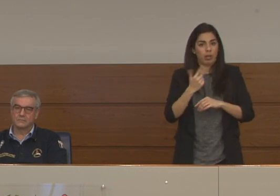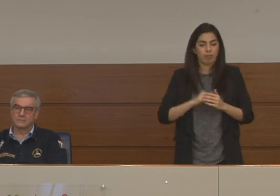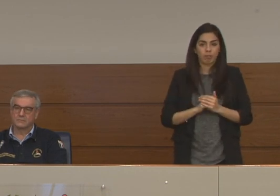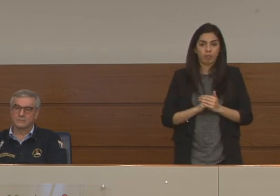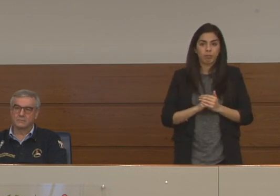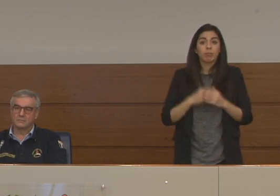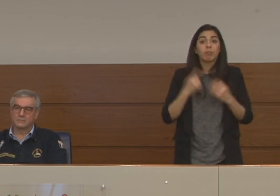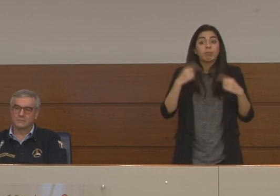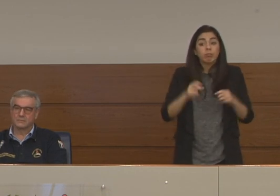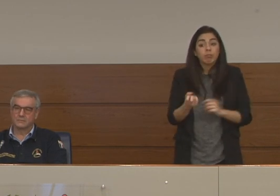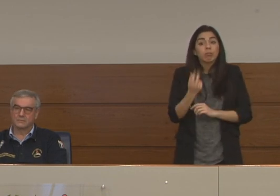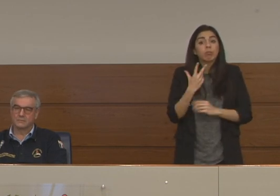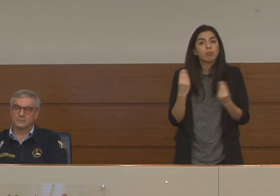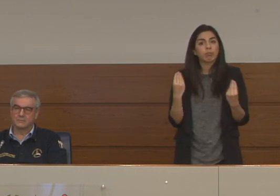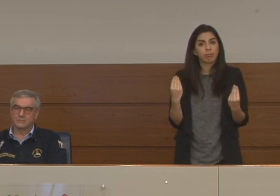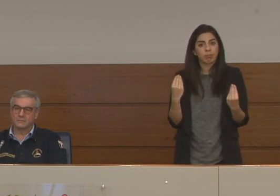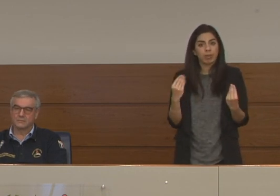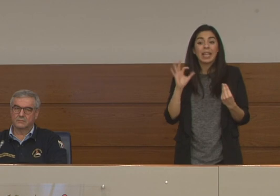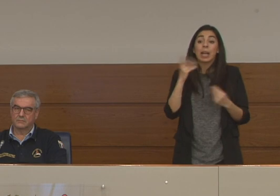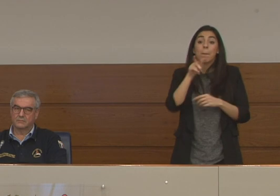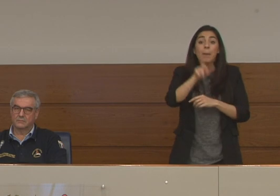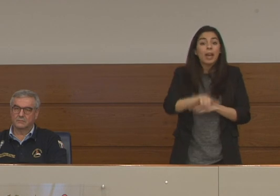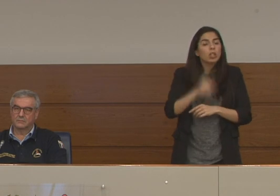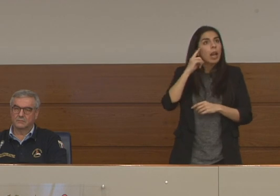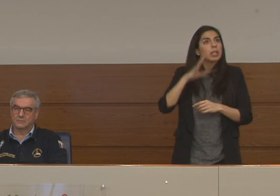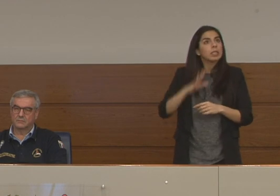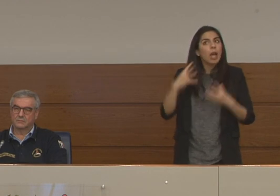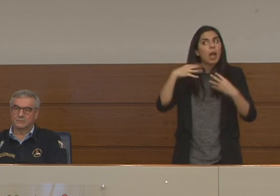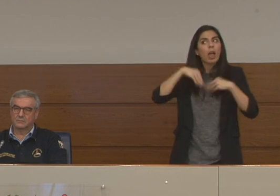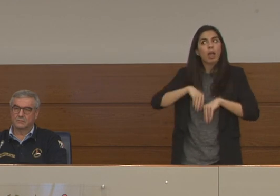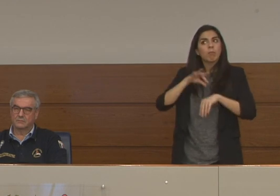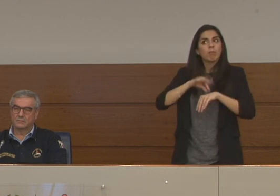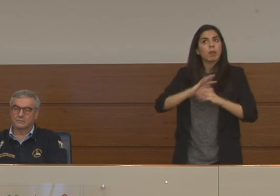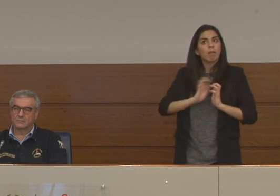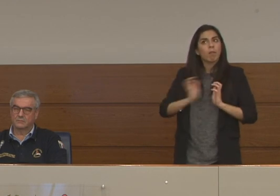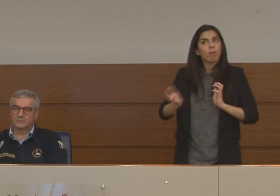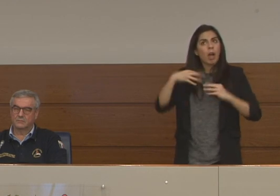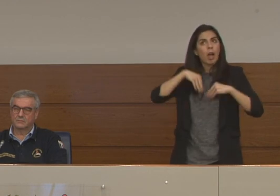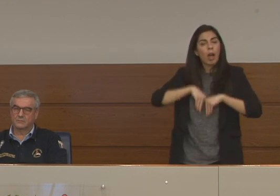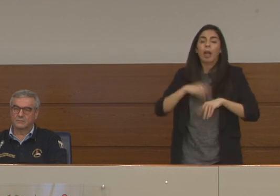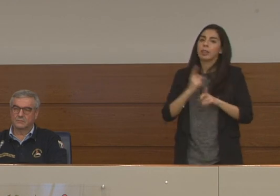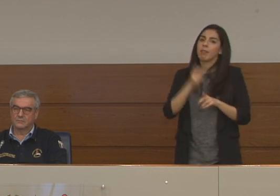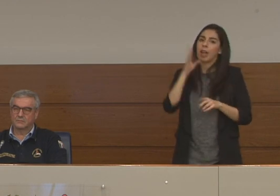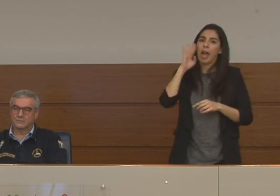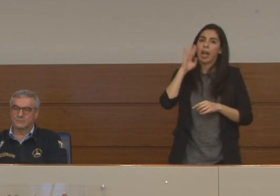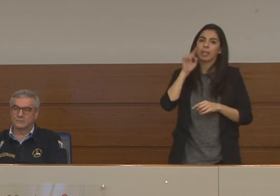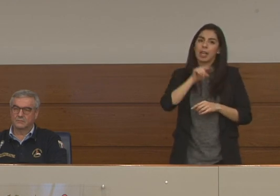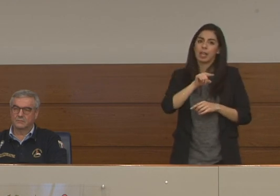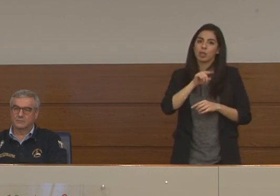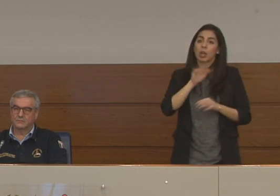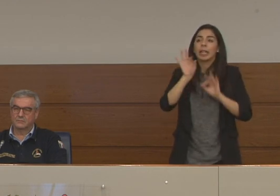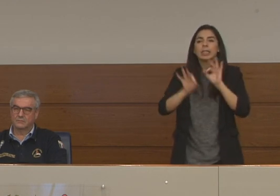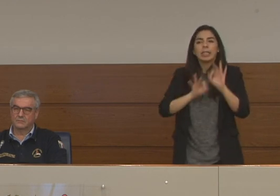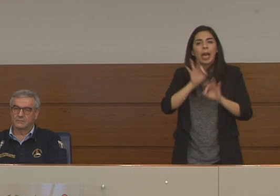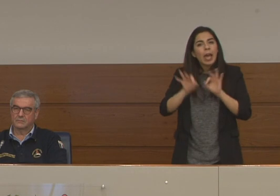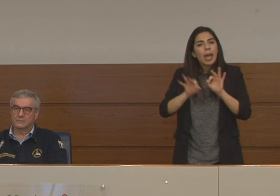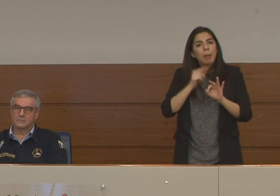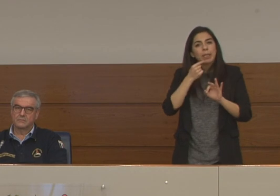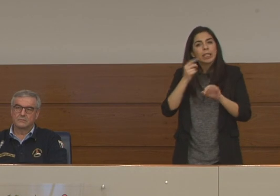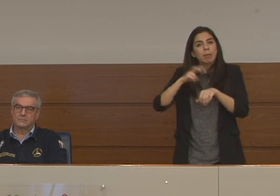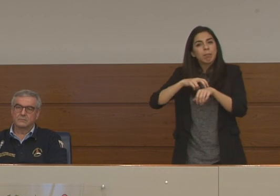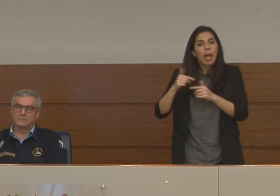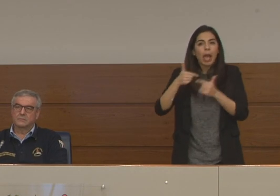bisogna se uno in questa situazione ovviamente essere molto attenti e seguire le terapie e i programmi che il